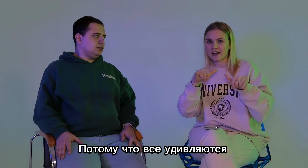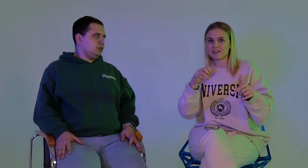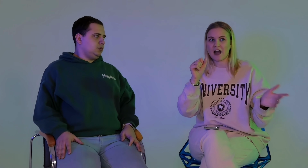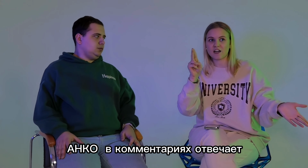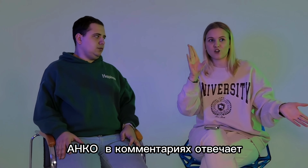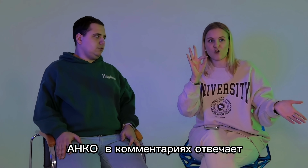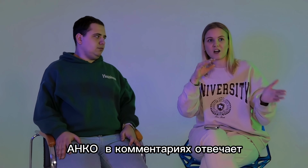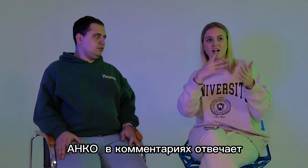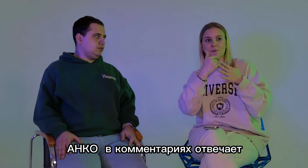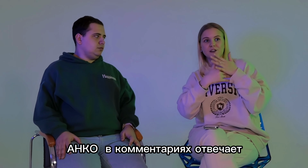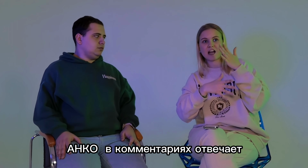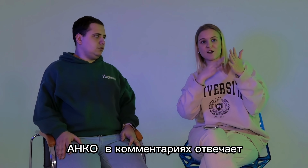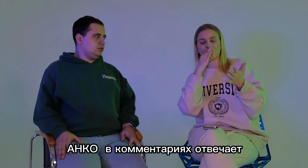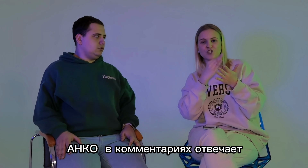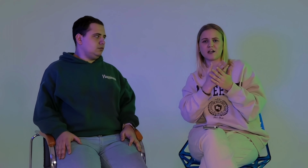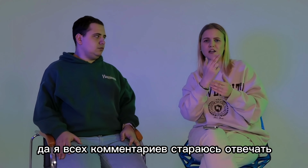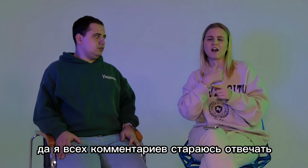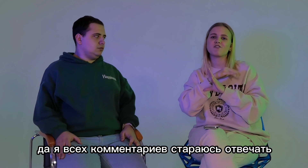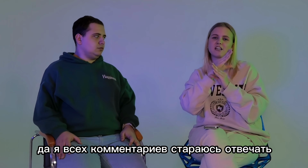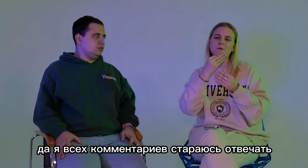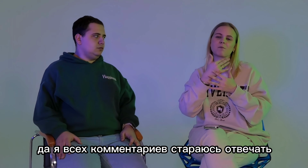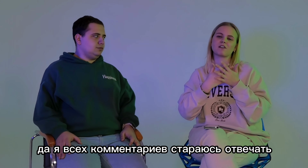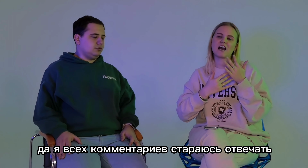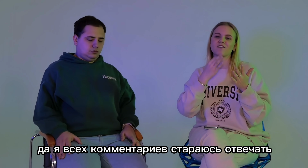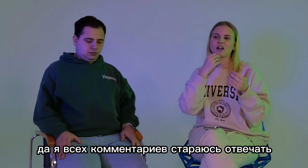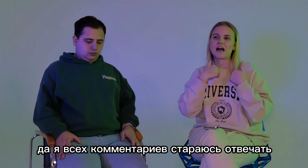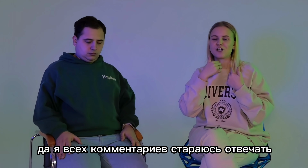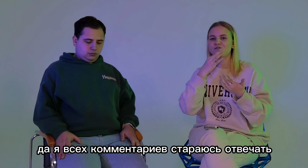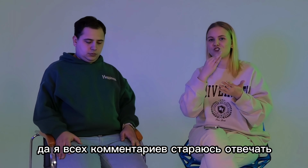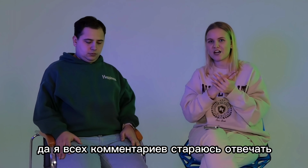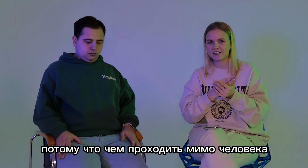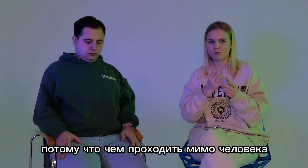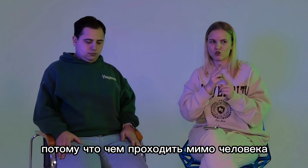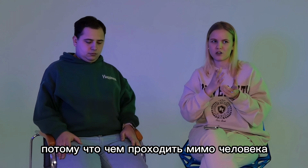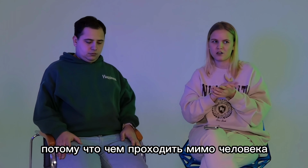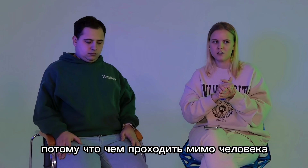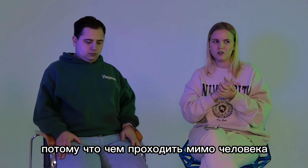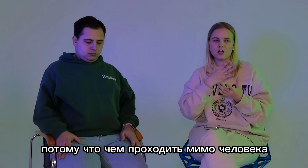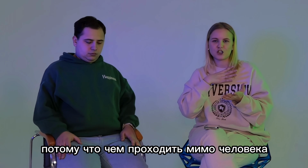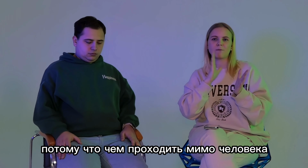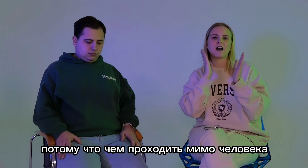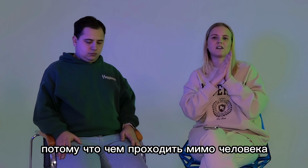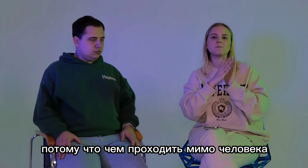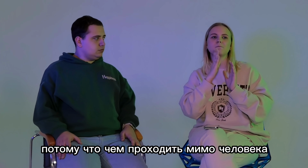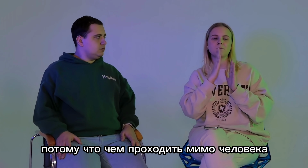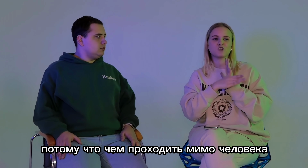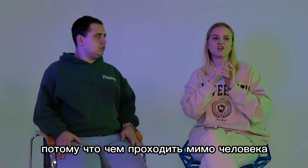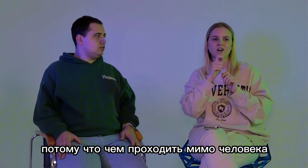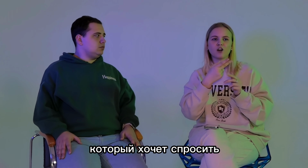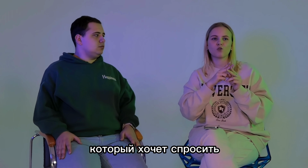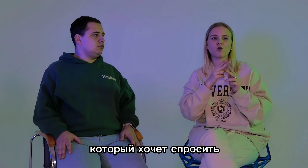задать, анкор на комментариях пишать, да, я все комментарии стараюсь отвечать, потому что еще проходить мимо человека, который